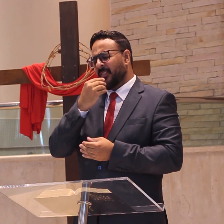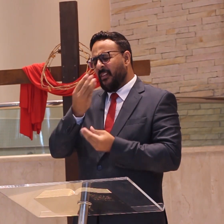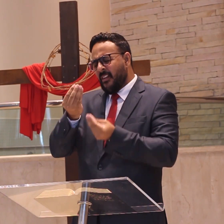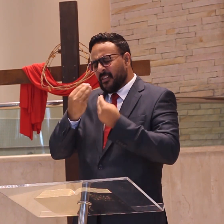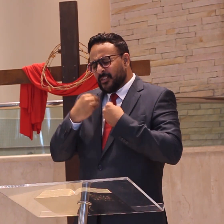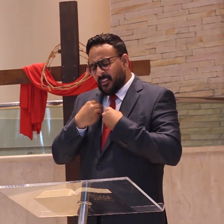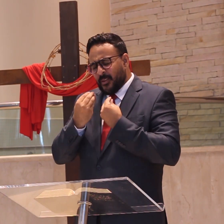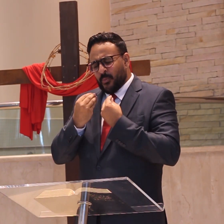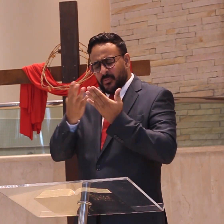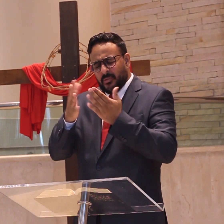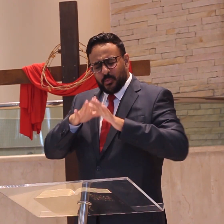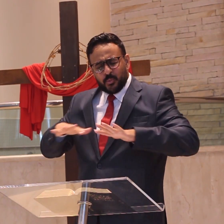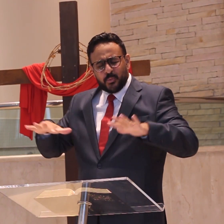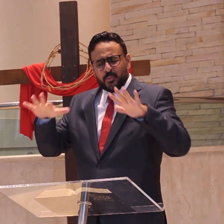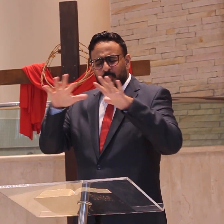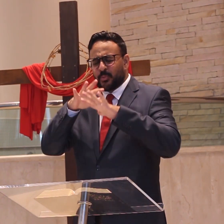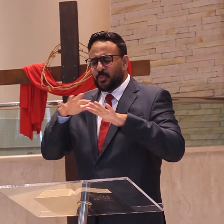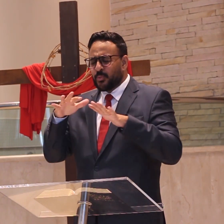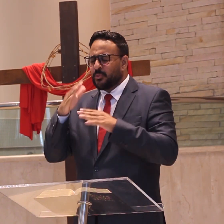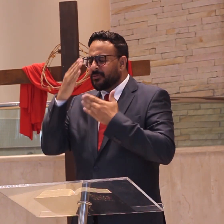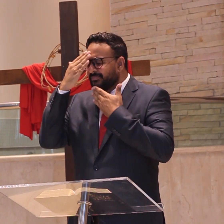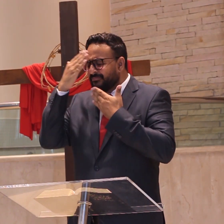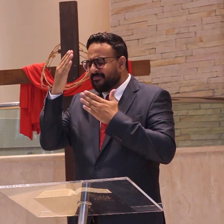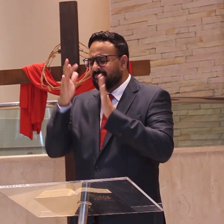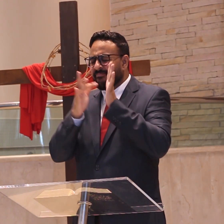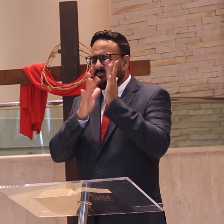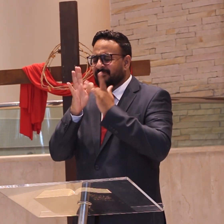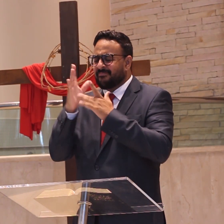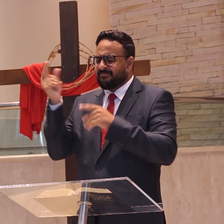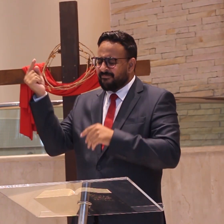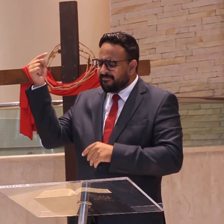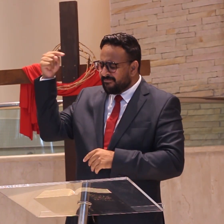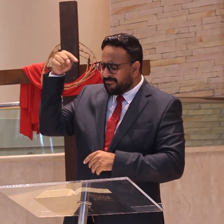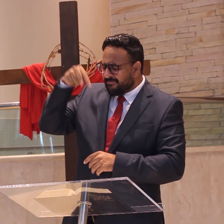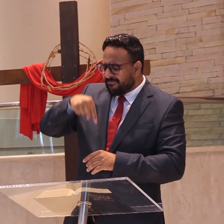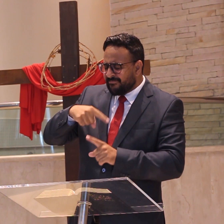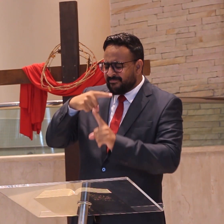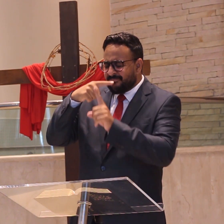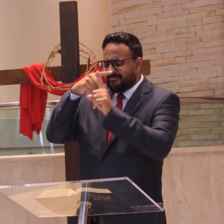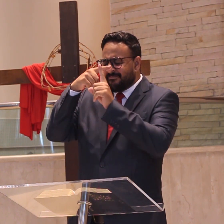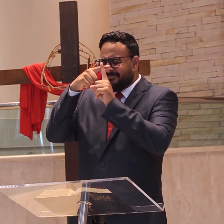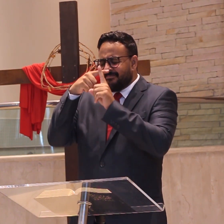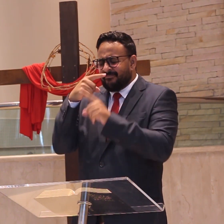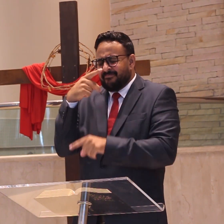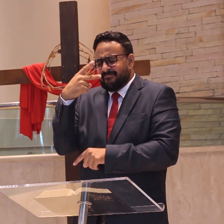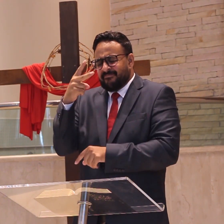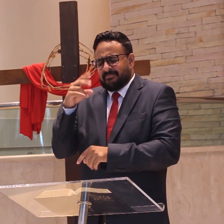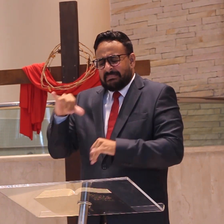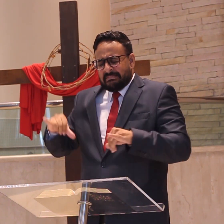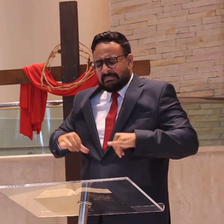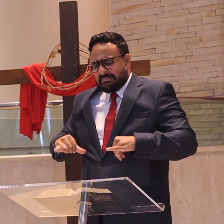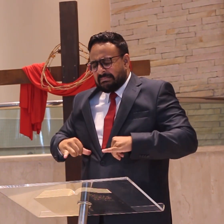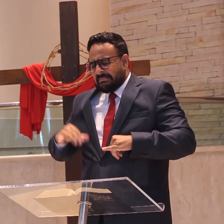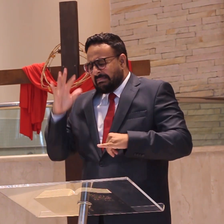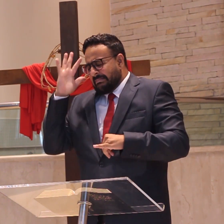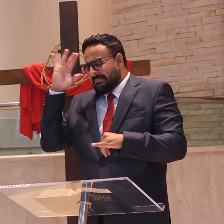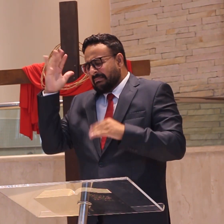bíblicos. Obrigado, Senhor Deus, pela oportunidade que o Senhor concede a todos nós, de Jesus Cristo ter vindo a este mundo, morrer